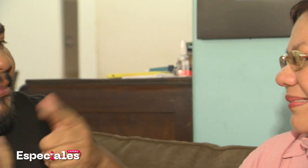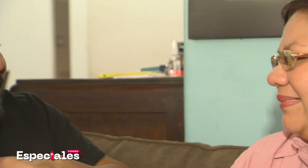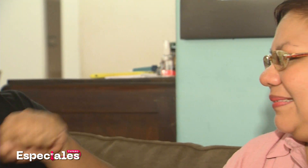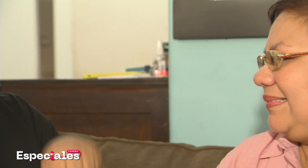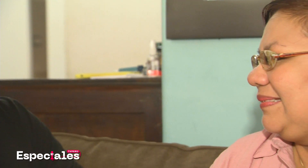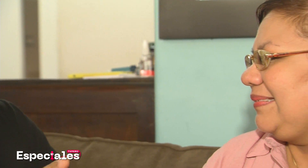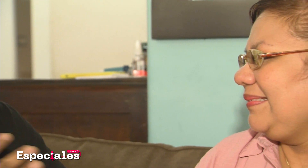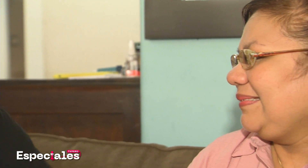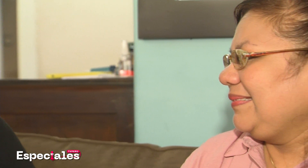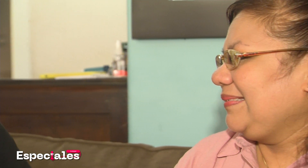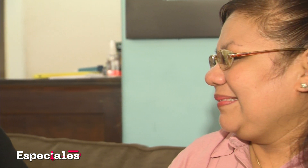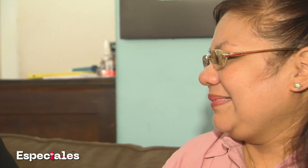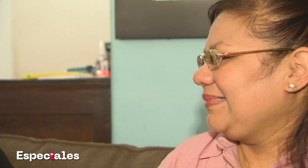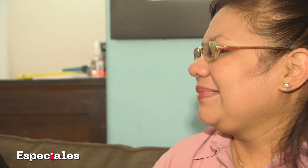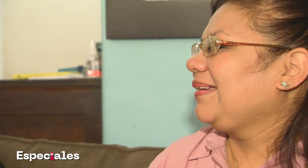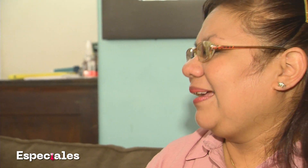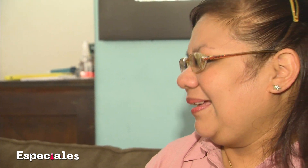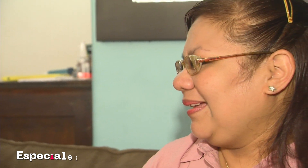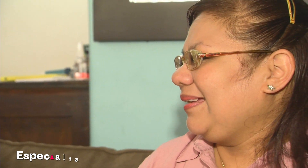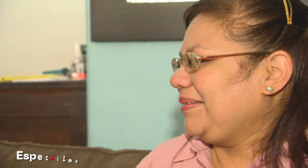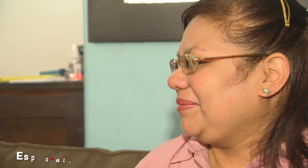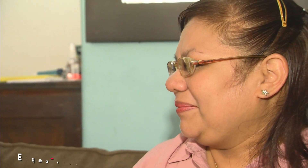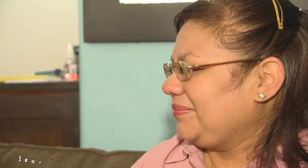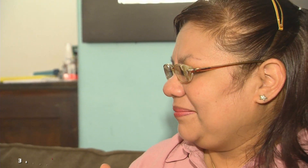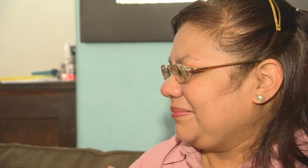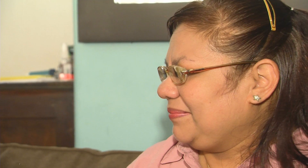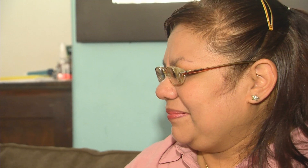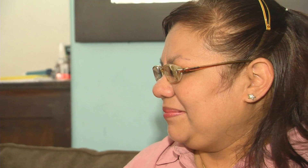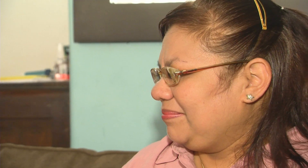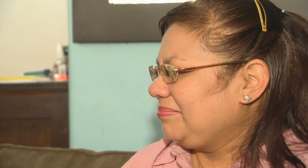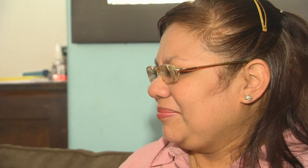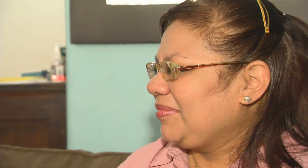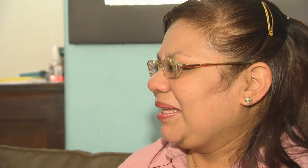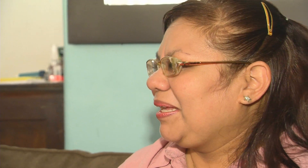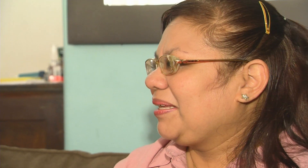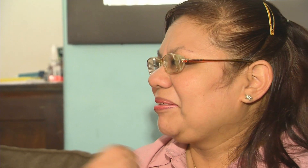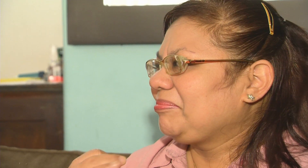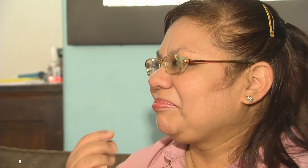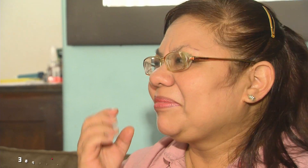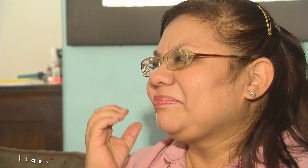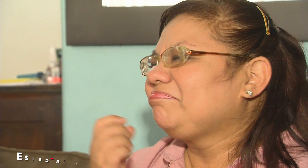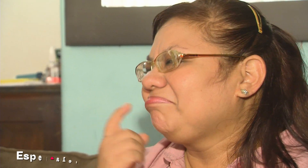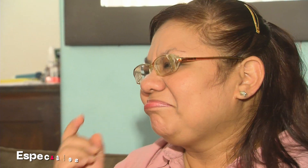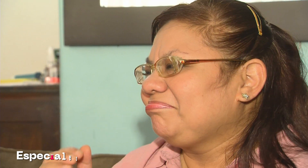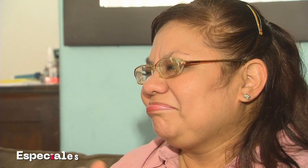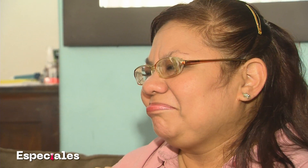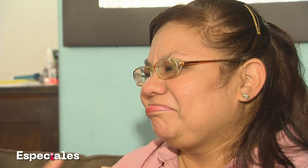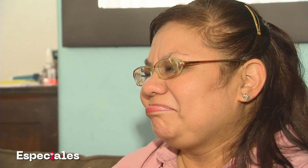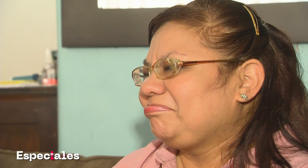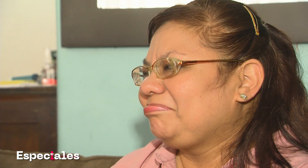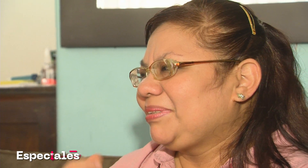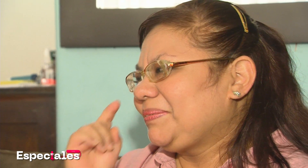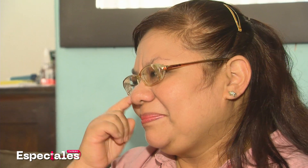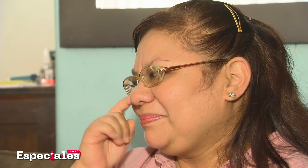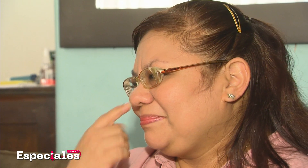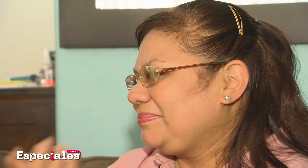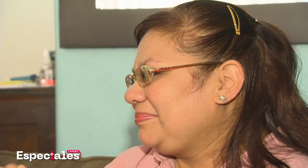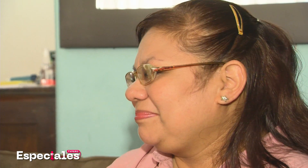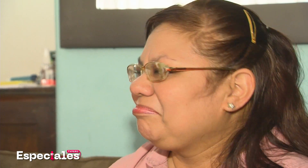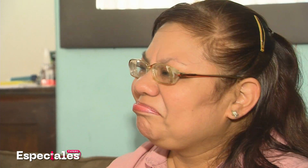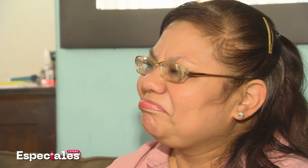enseñó incluso la que fue su primera lengua para él, la lengua de señas, ya que Mónica es una persona